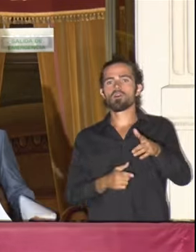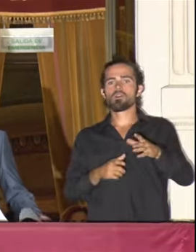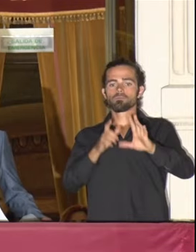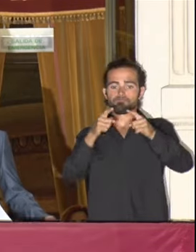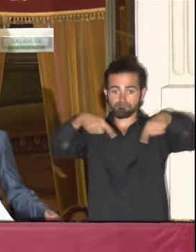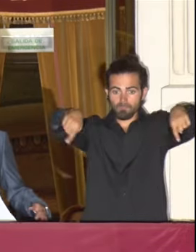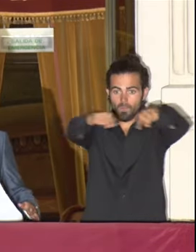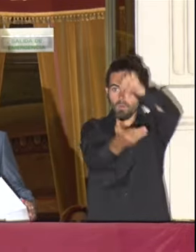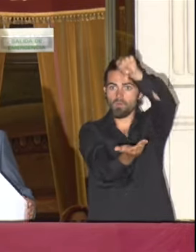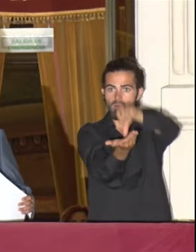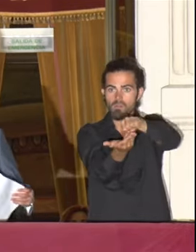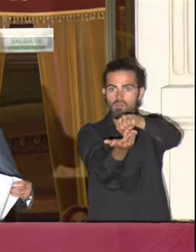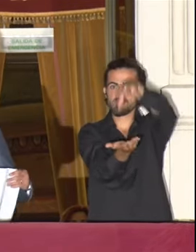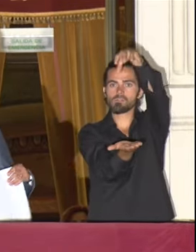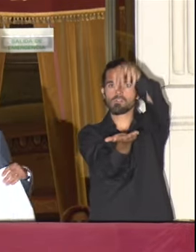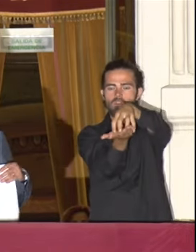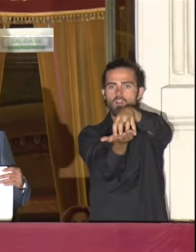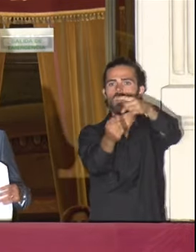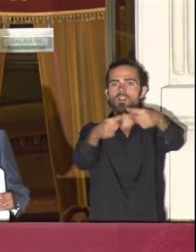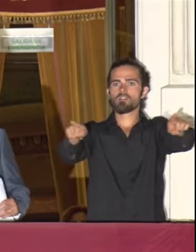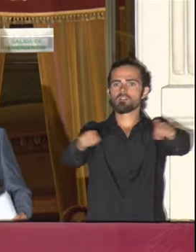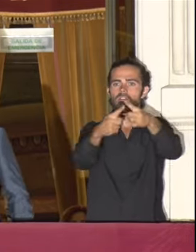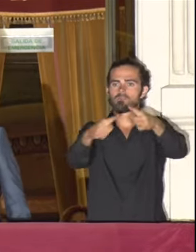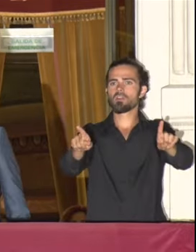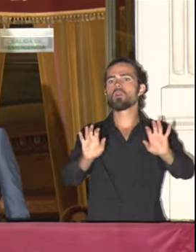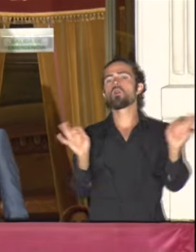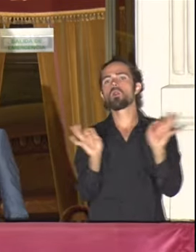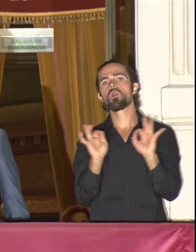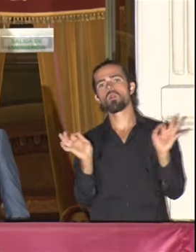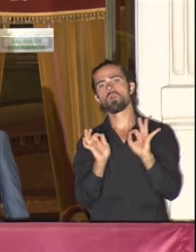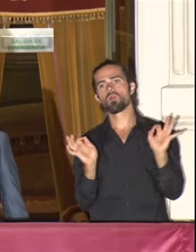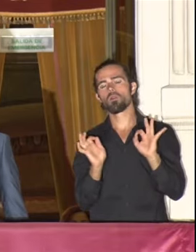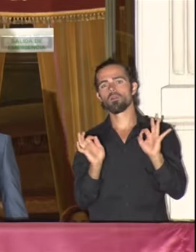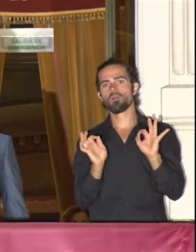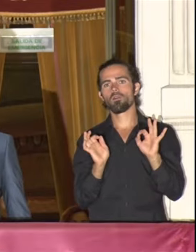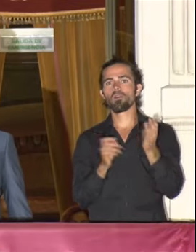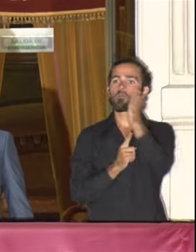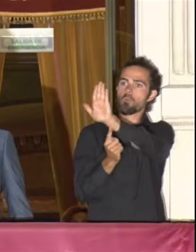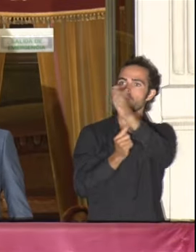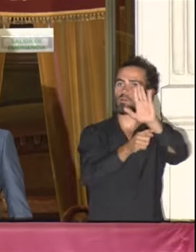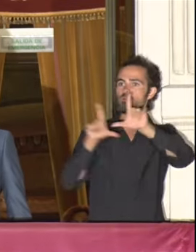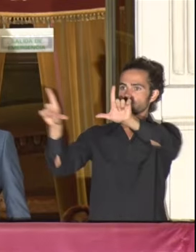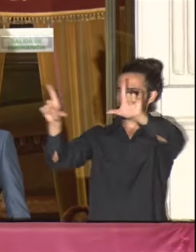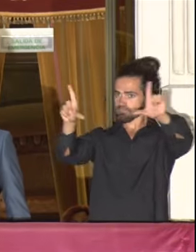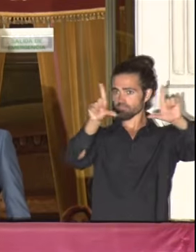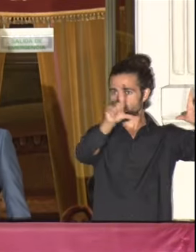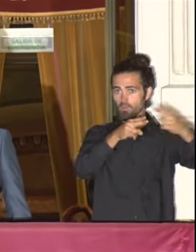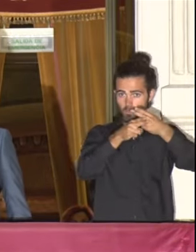Central, con el Quiosco de la Música, o la exposición de cuchillería que está